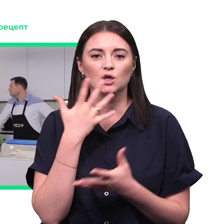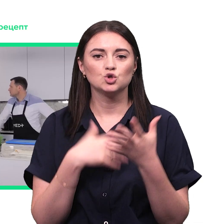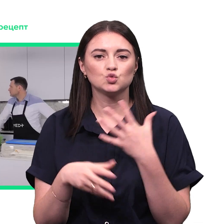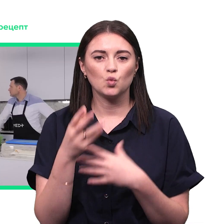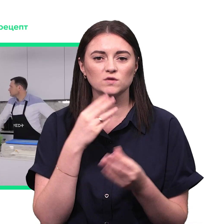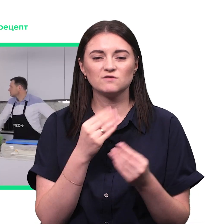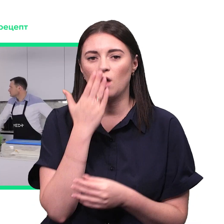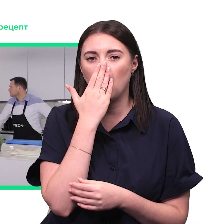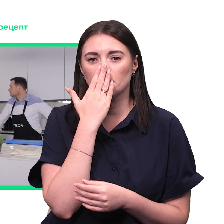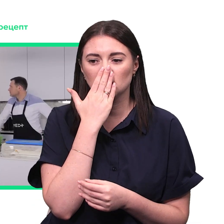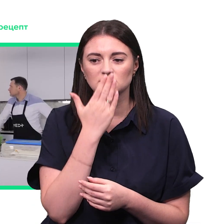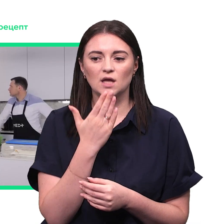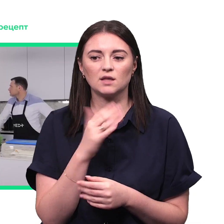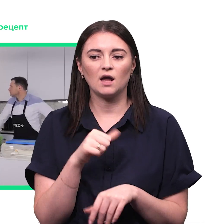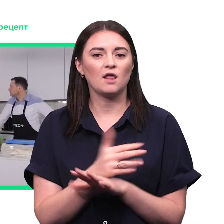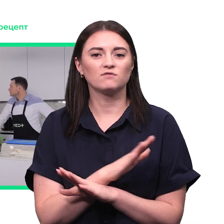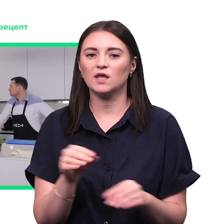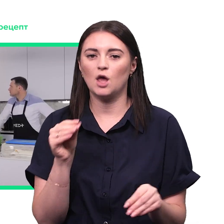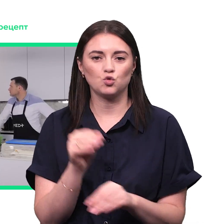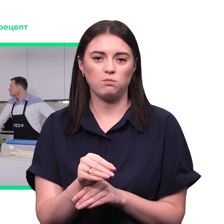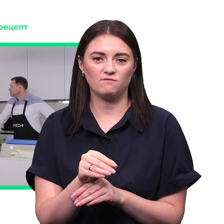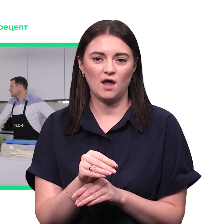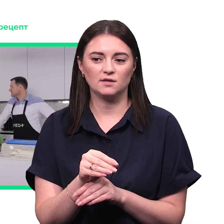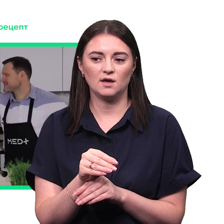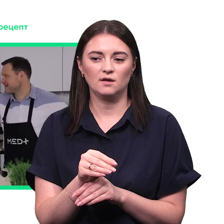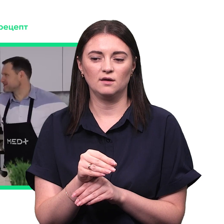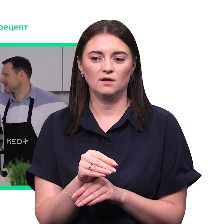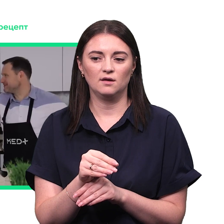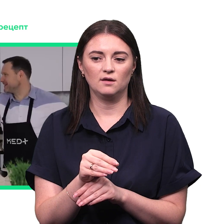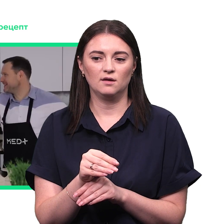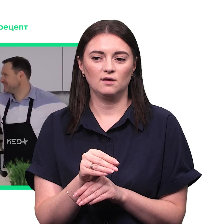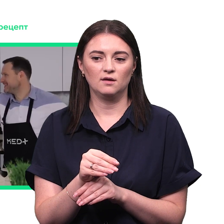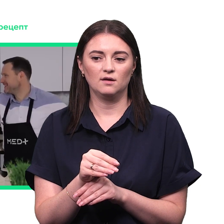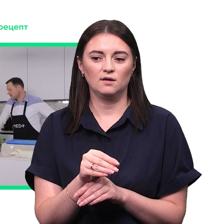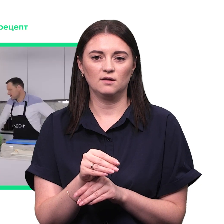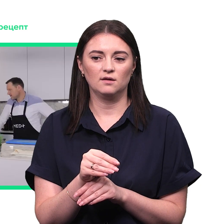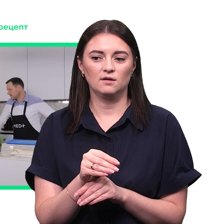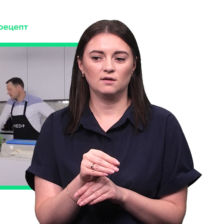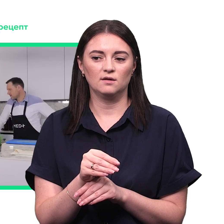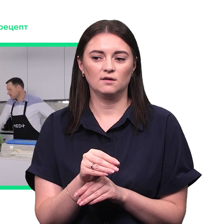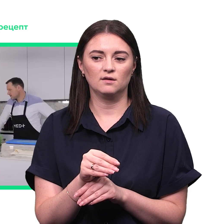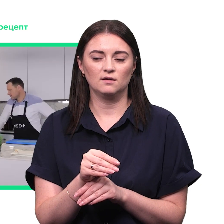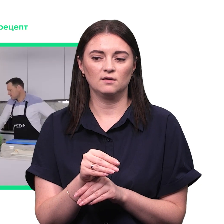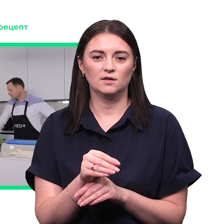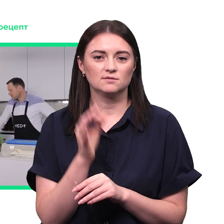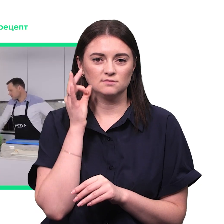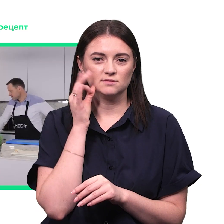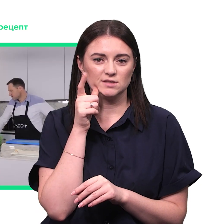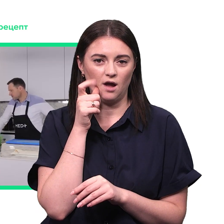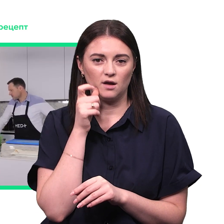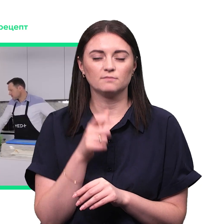искусственные ароматизаторы. Главное, не добавляйте. Главное... Знаем, что не добавляйте. Не добавляйте. Так, я режу.